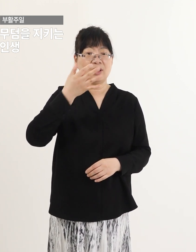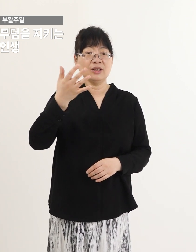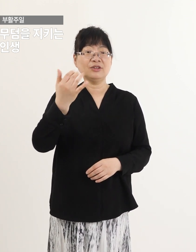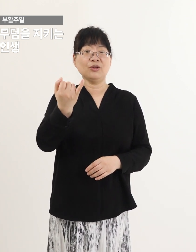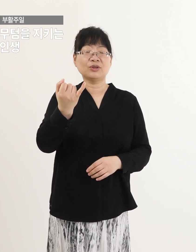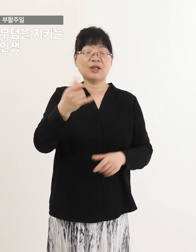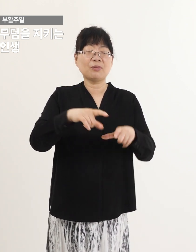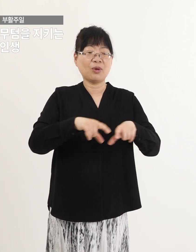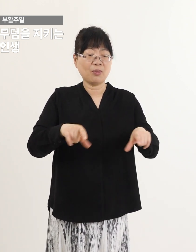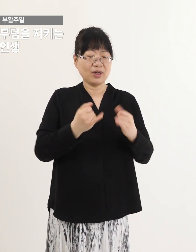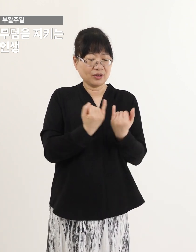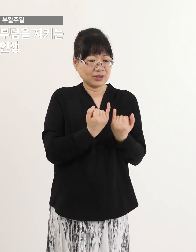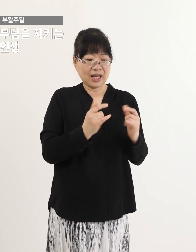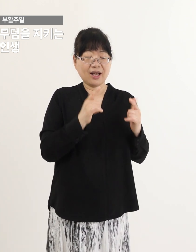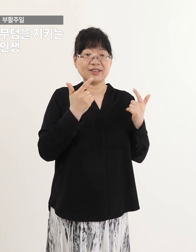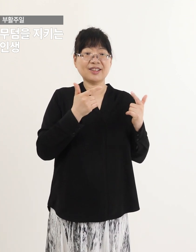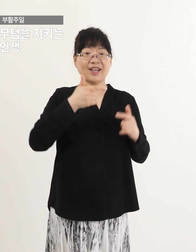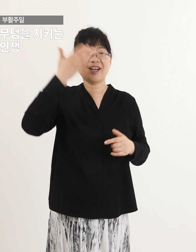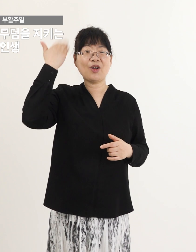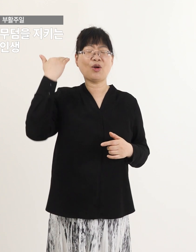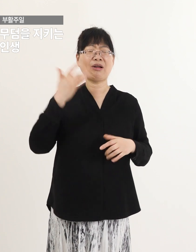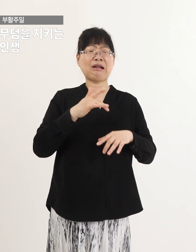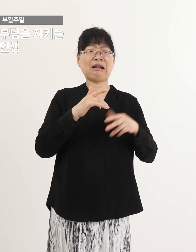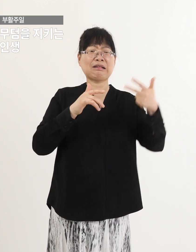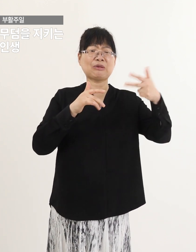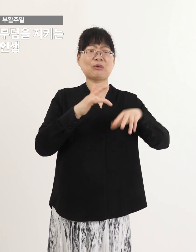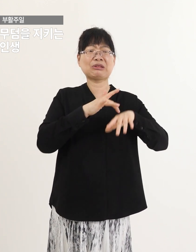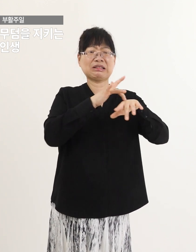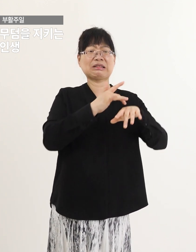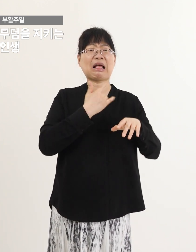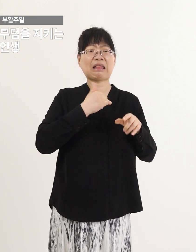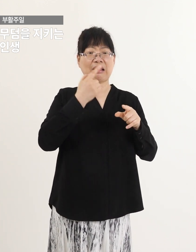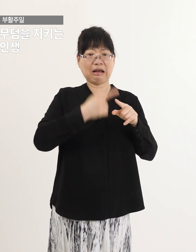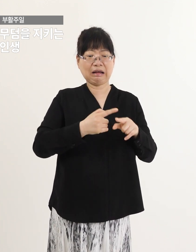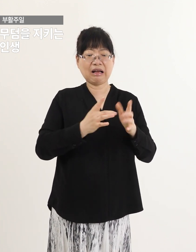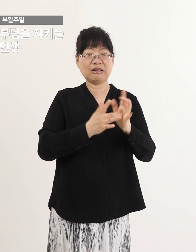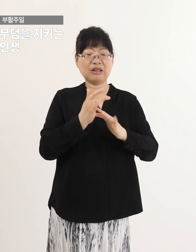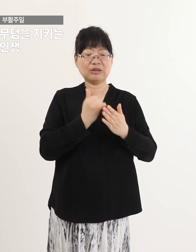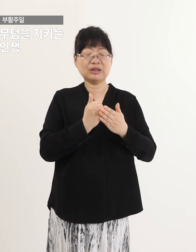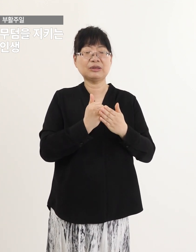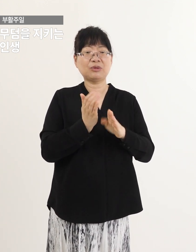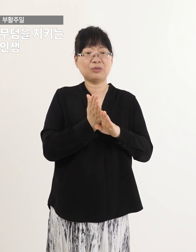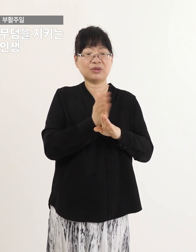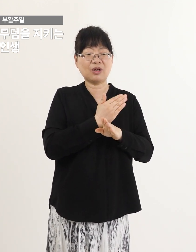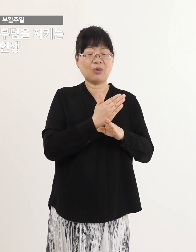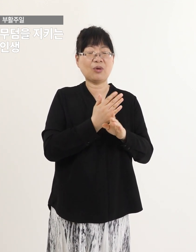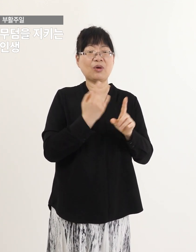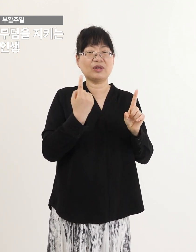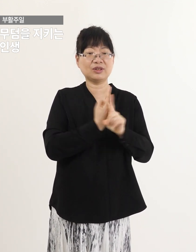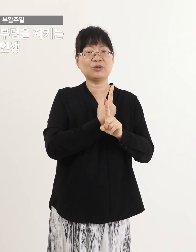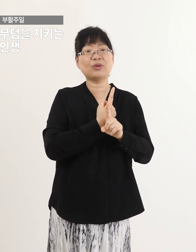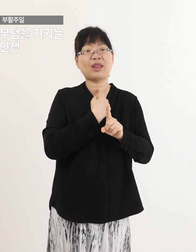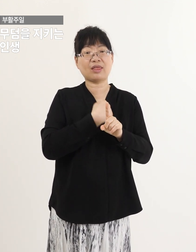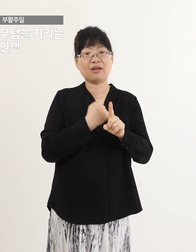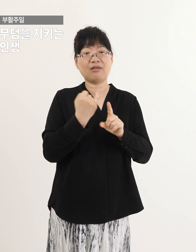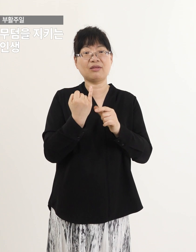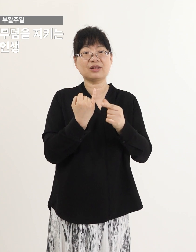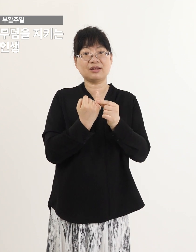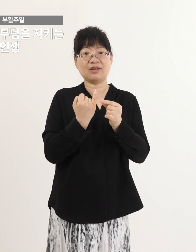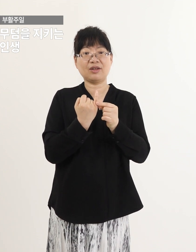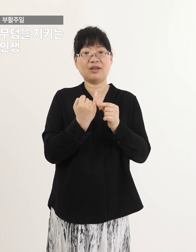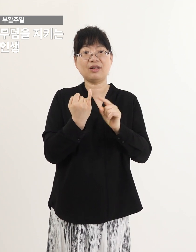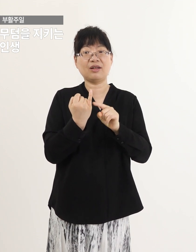여자가 아니라 과거에 7 귀신이 들렸다가 예수님에 의해 고침받은 여자예요.